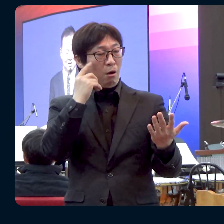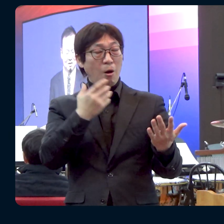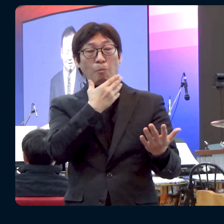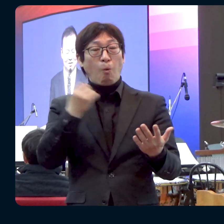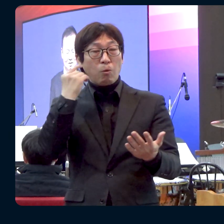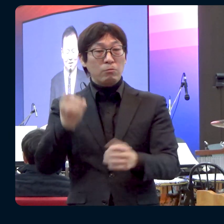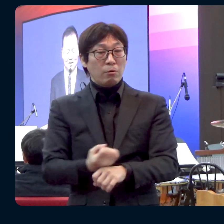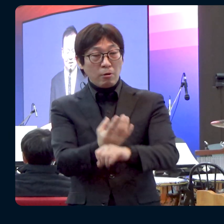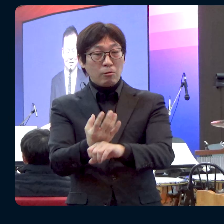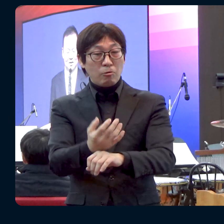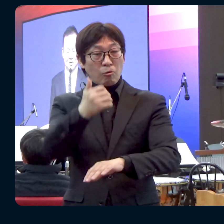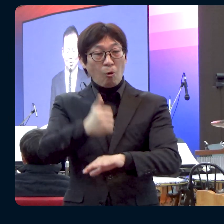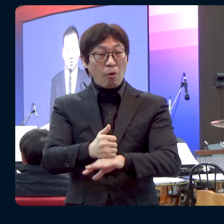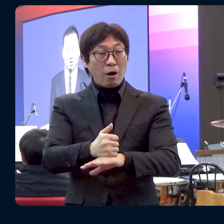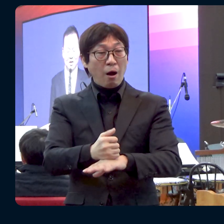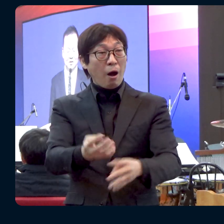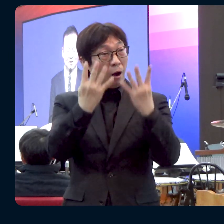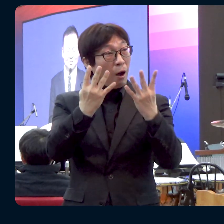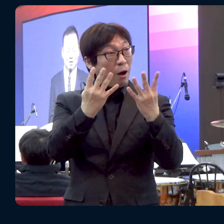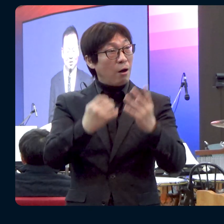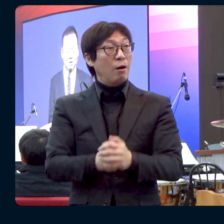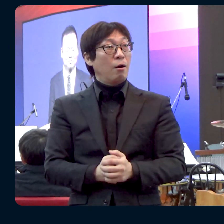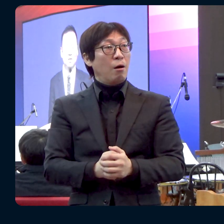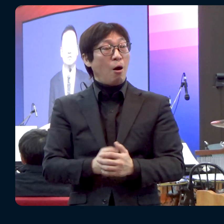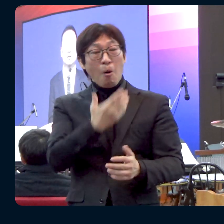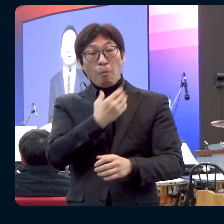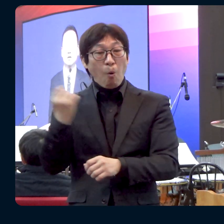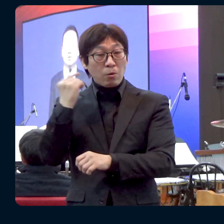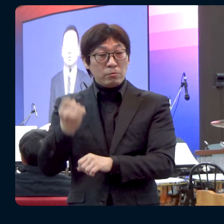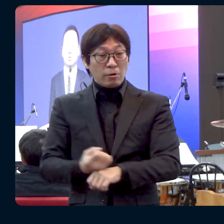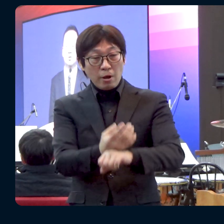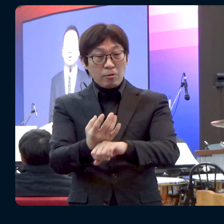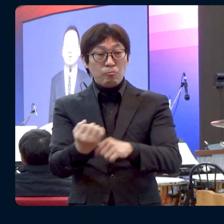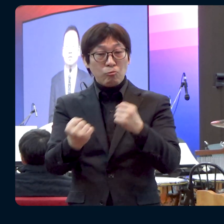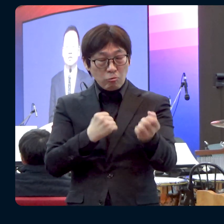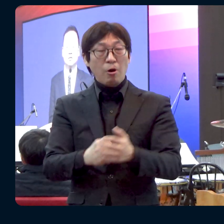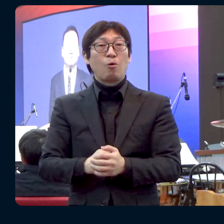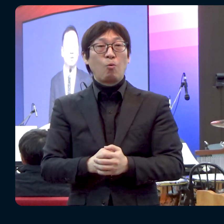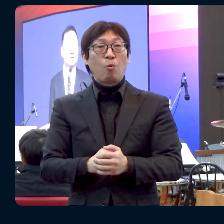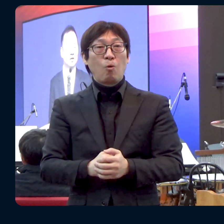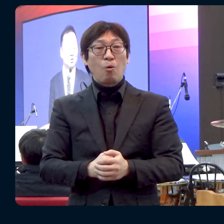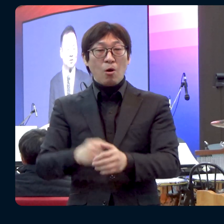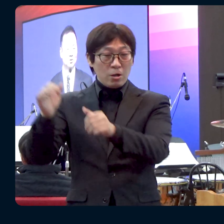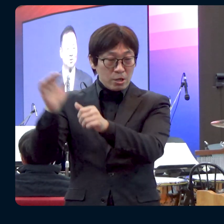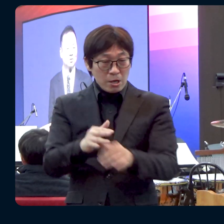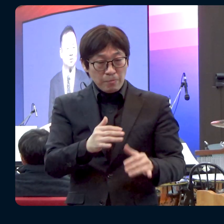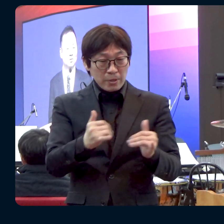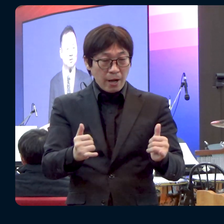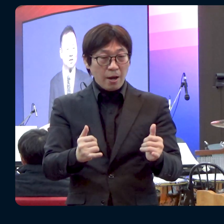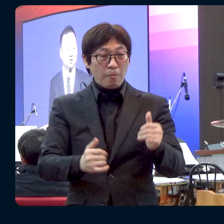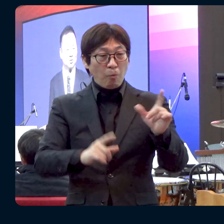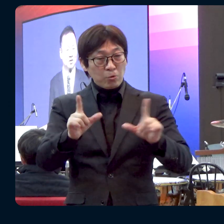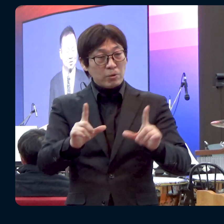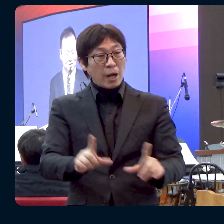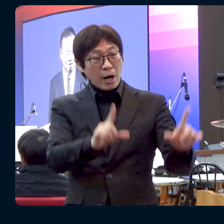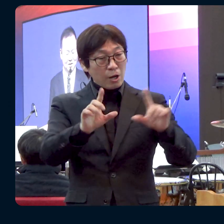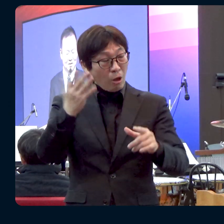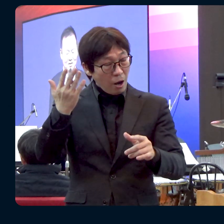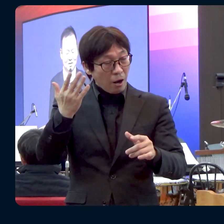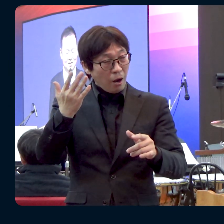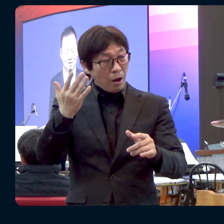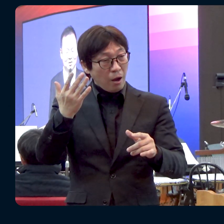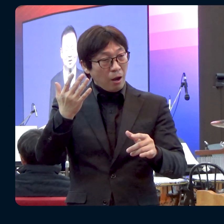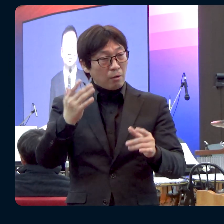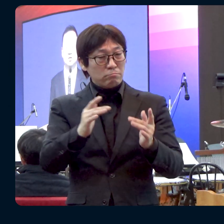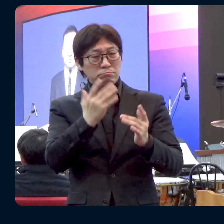초라한 모습이 될 수가 있구나. 복음 전하는 사람은 이렇게 비참하게 되고 실패자의 모습으로 살